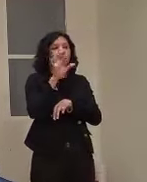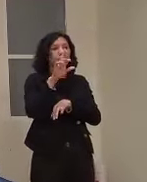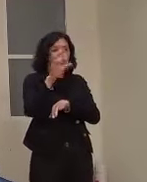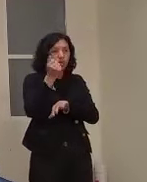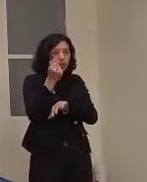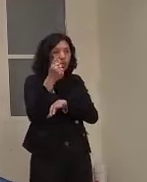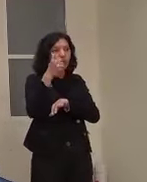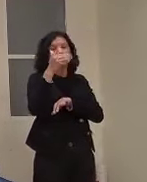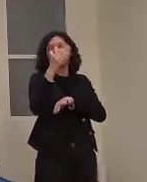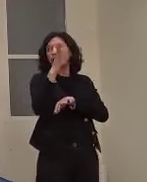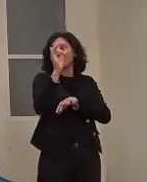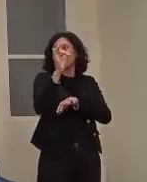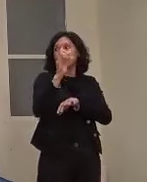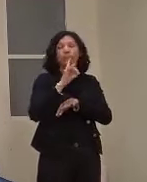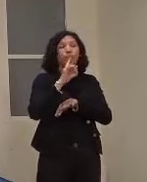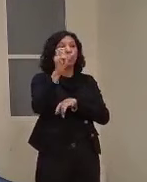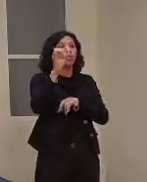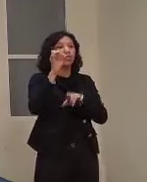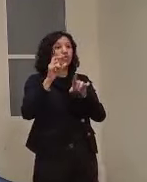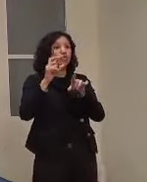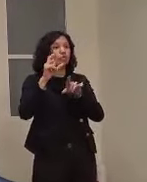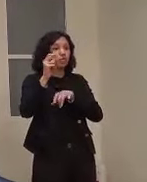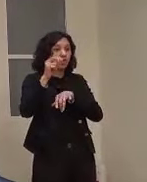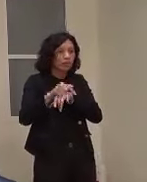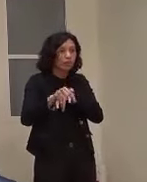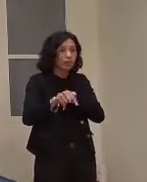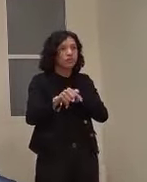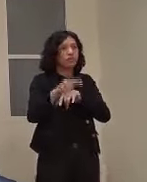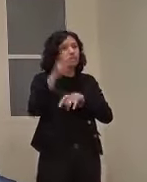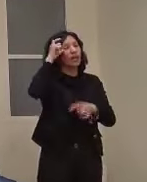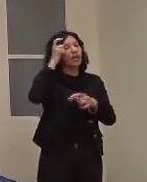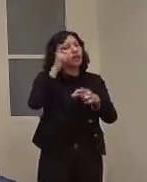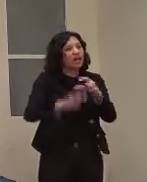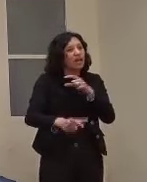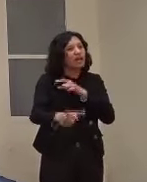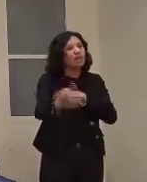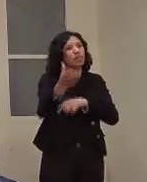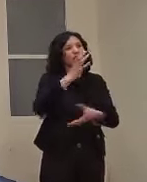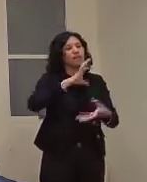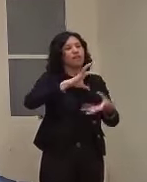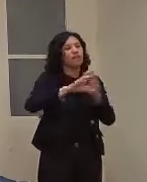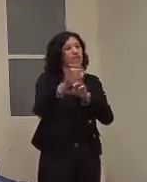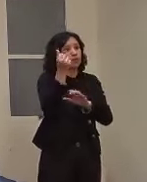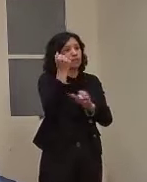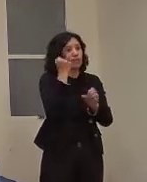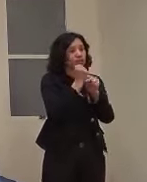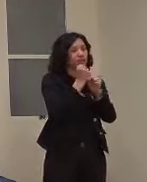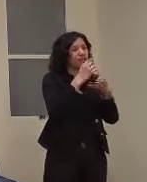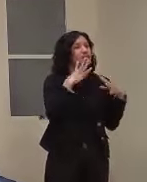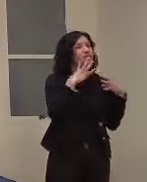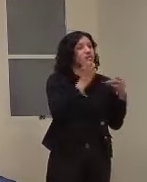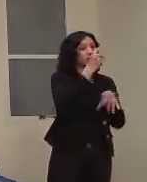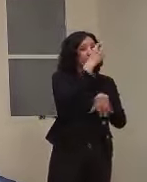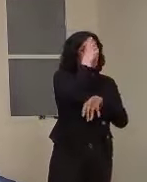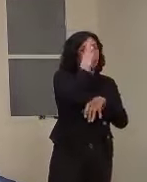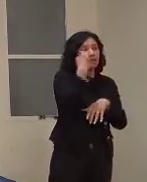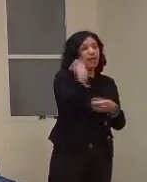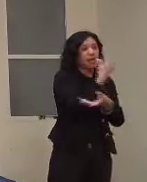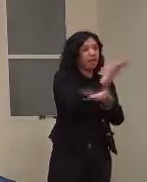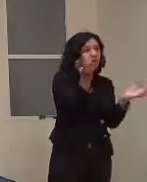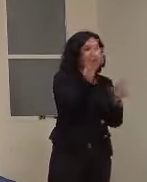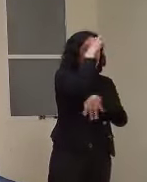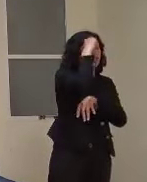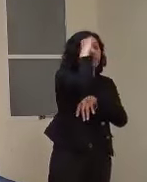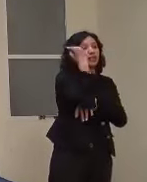permitido compartirles mis experiencias desde el lugar que vengo ocupando la secretaria general de la presidenta de la